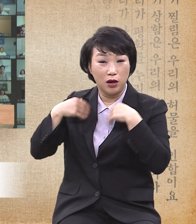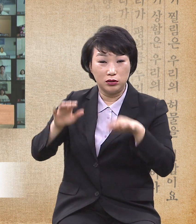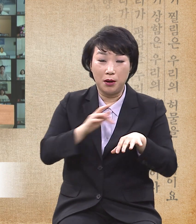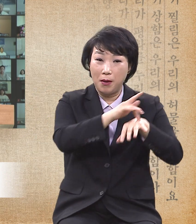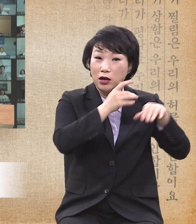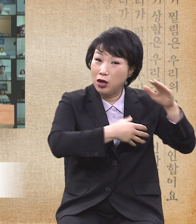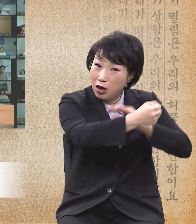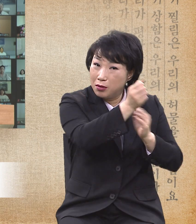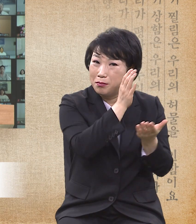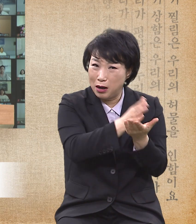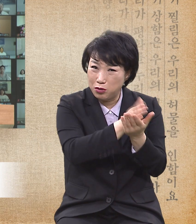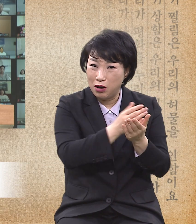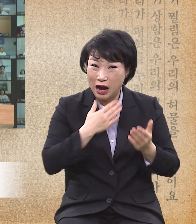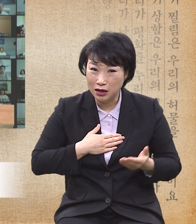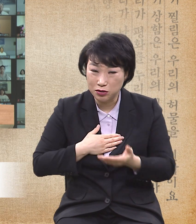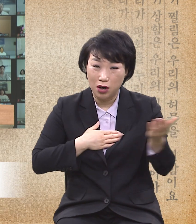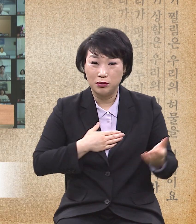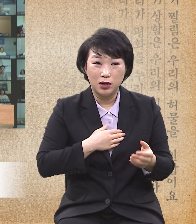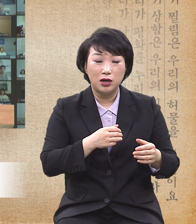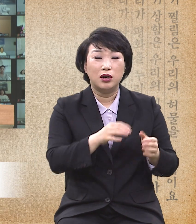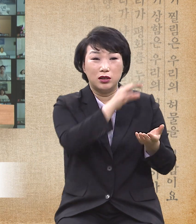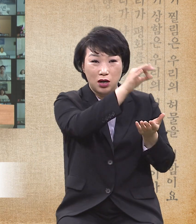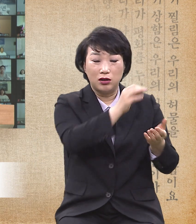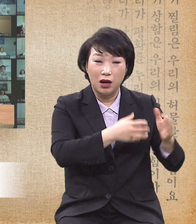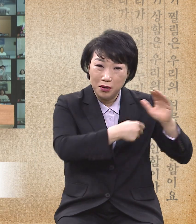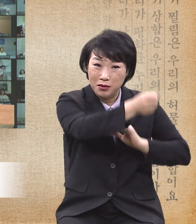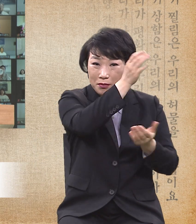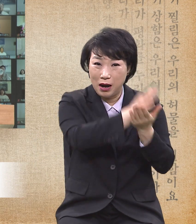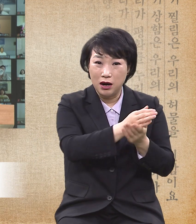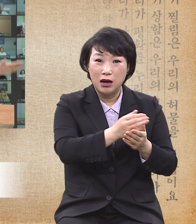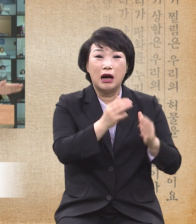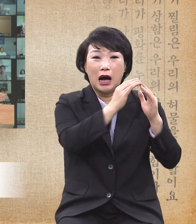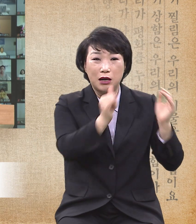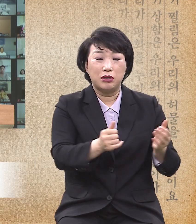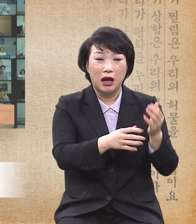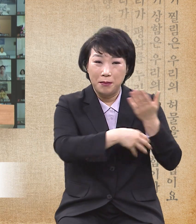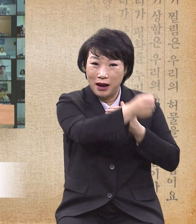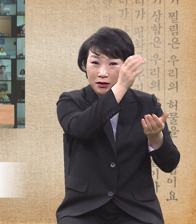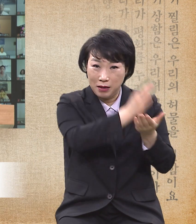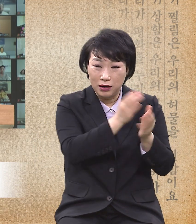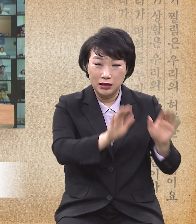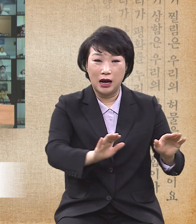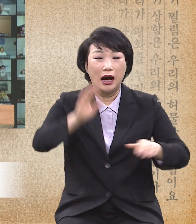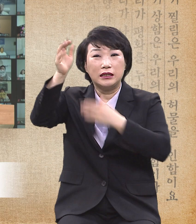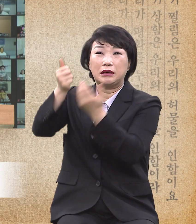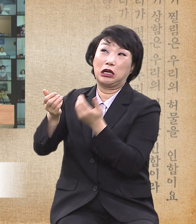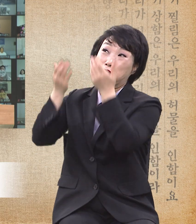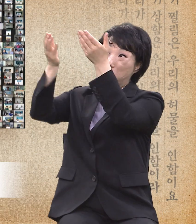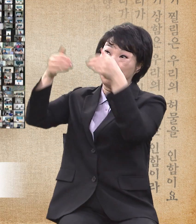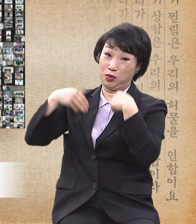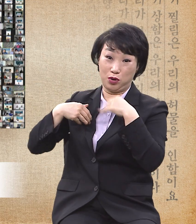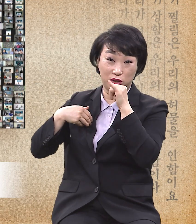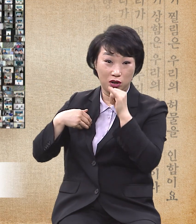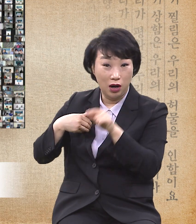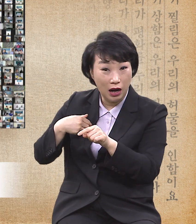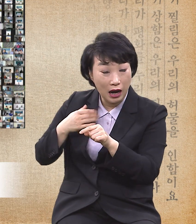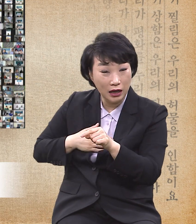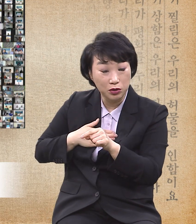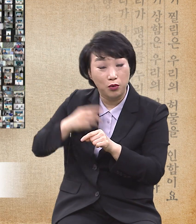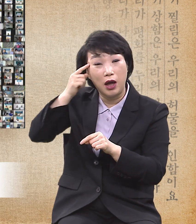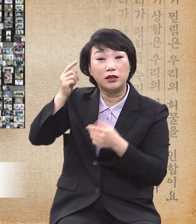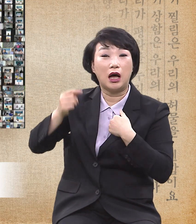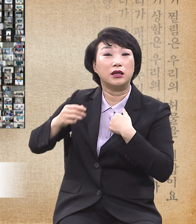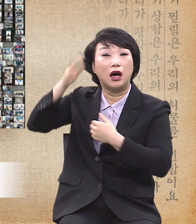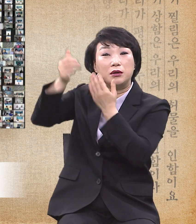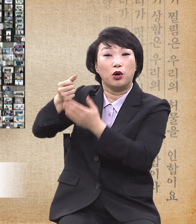마귀에게 뺏기지 말라 이 말. 물질에게 뺏기지 말라 이 말이야. 혈육에게 뺏기지 말라 이 말이야. 하나님께 드리자 이 말이요. 왜? 하나님의